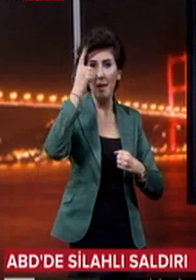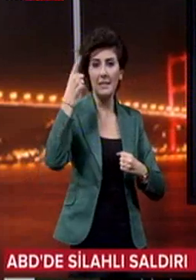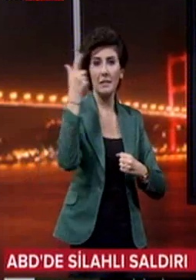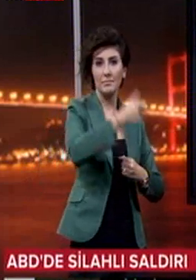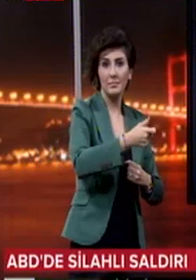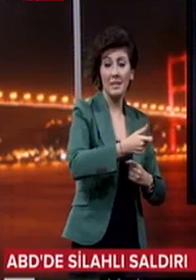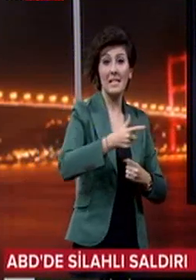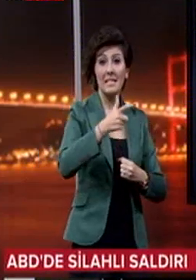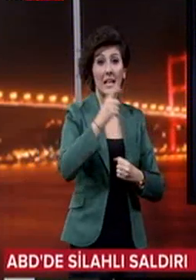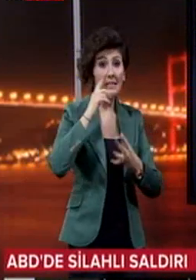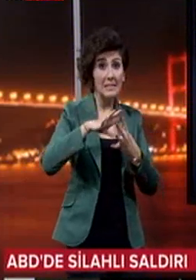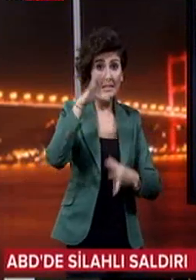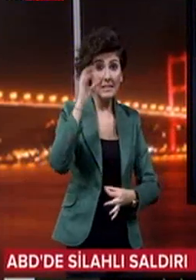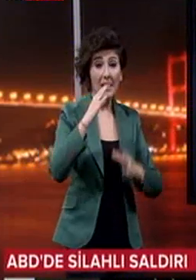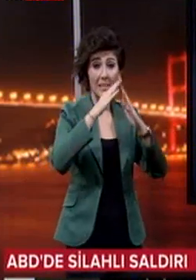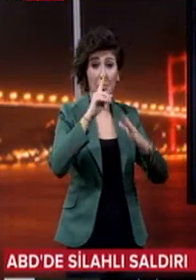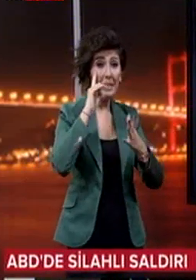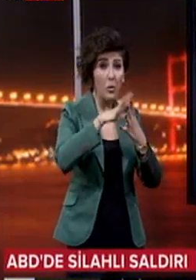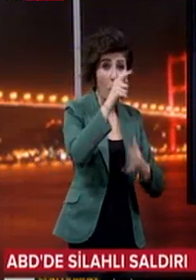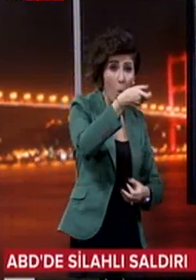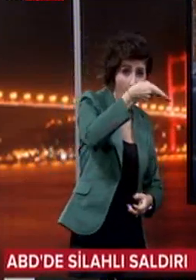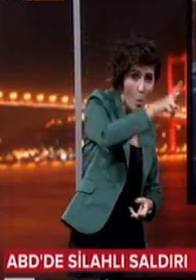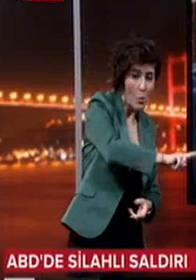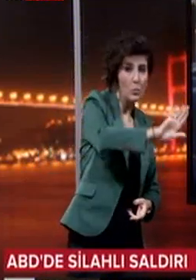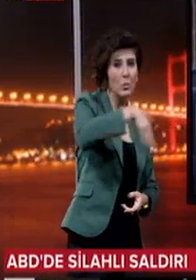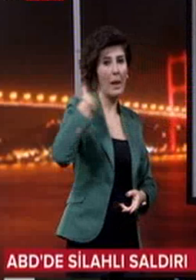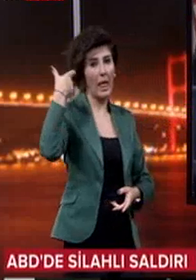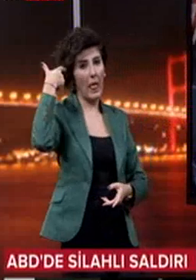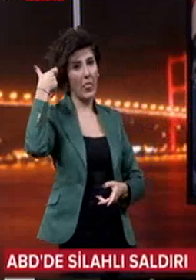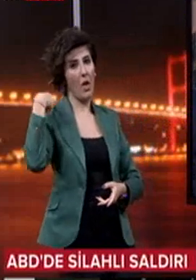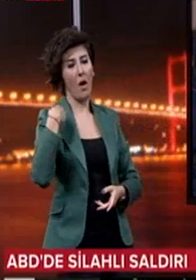saldırgan tesisteki bir kişiyi vurduktan sonra intihar etti.